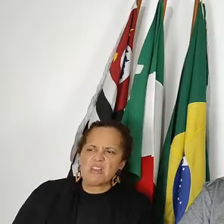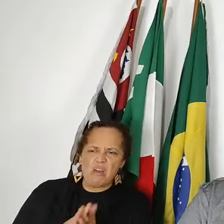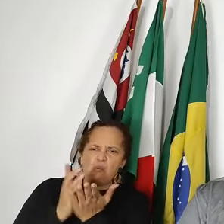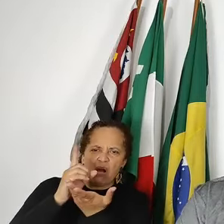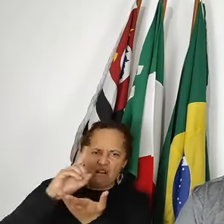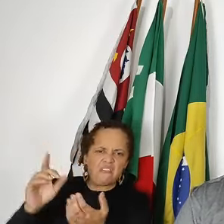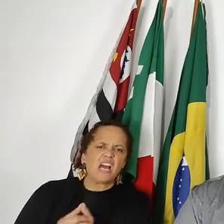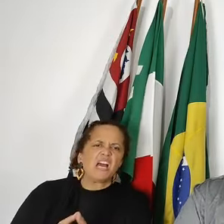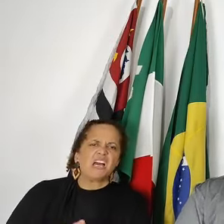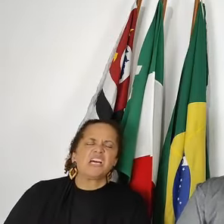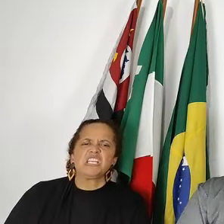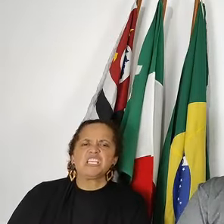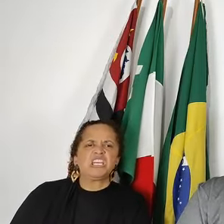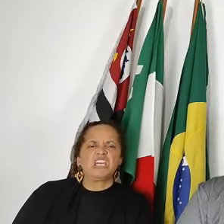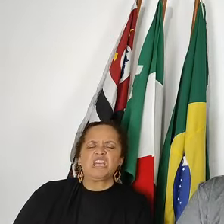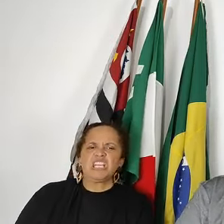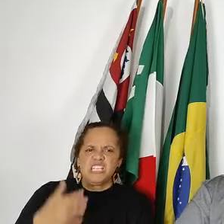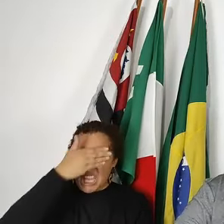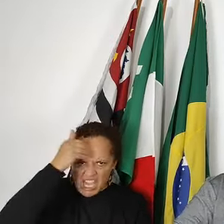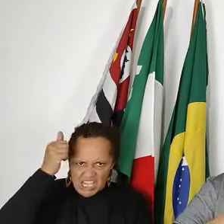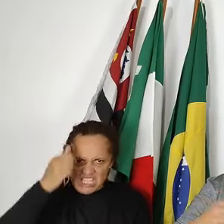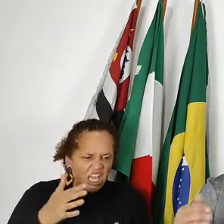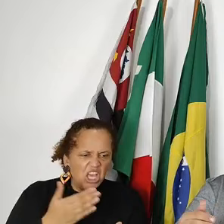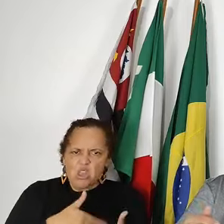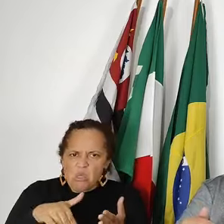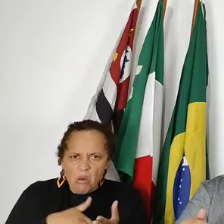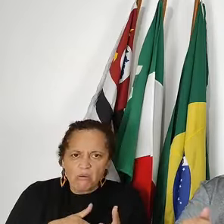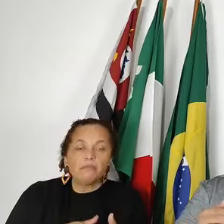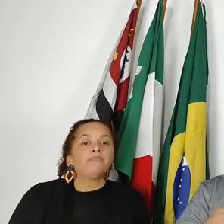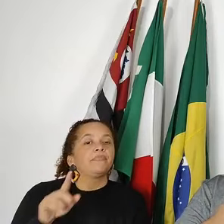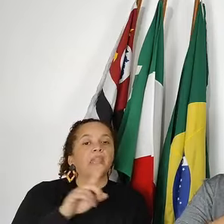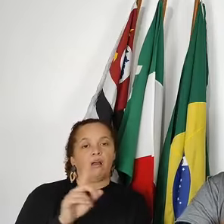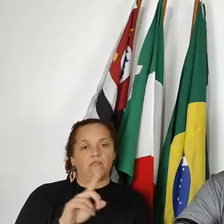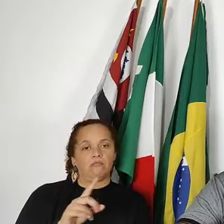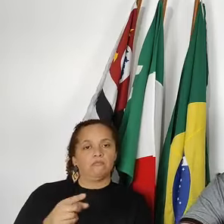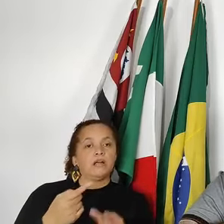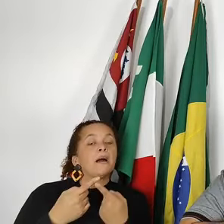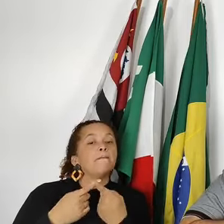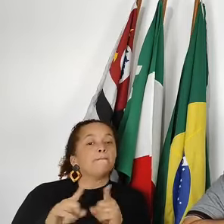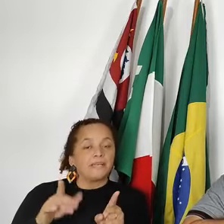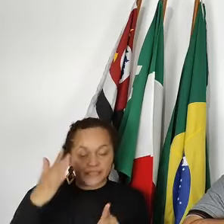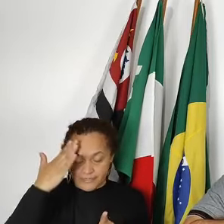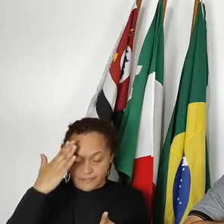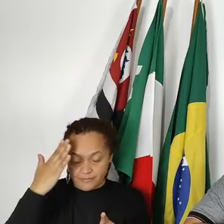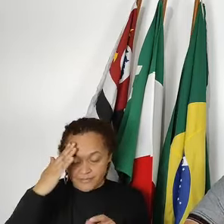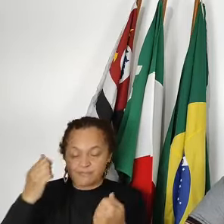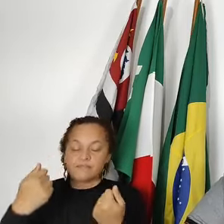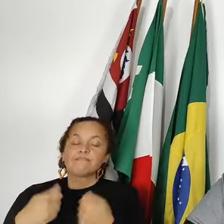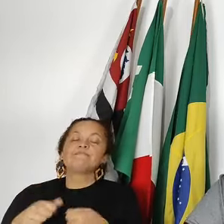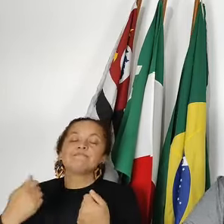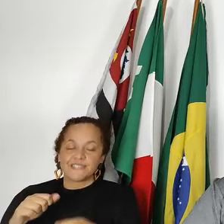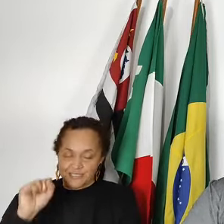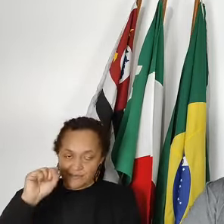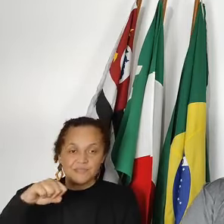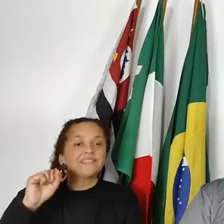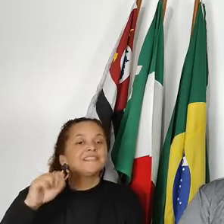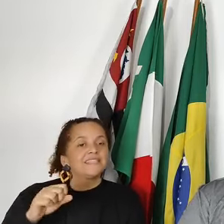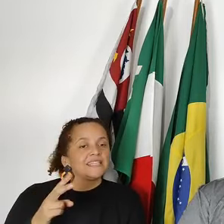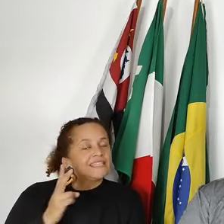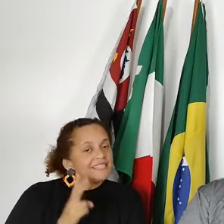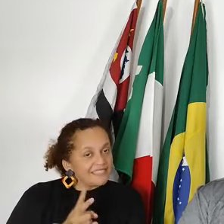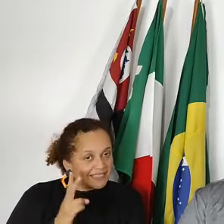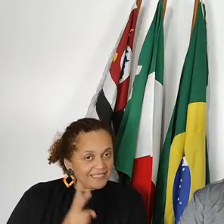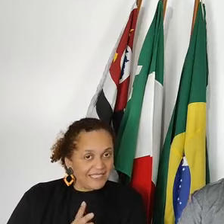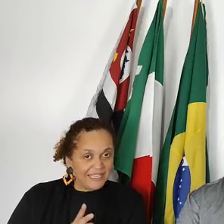das situações negativas. Pelo contrário, nós sabemos isso, mas nós não precisamos meditar